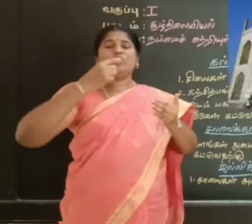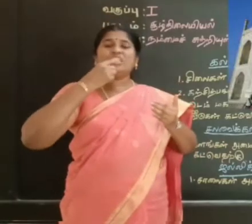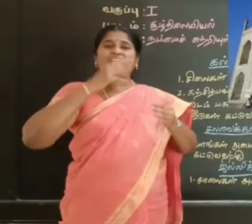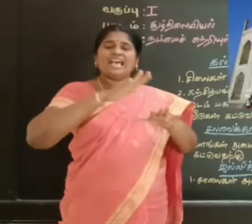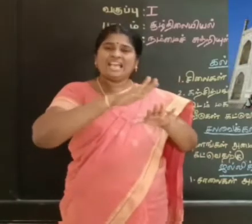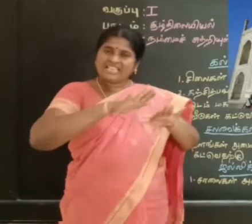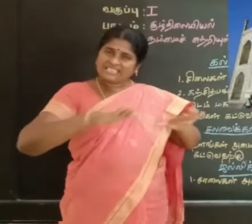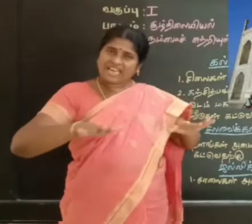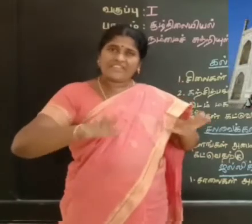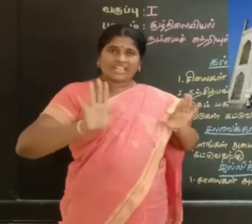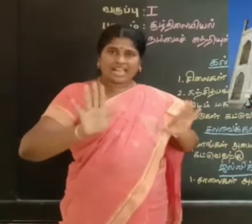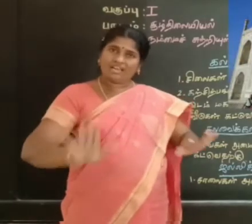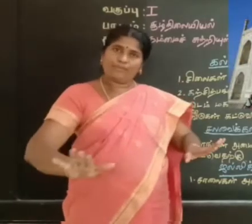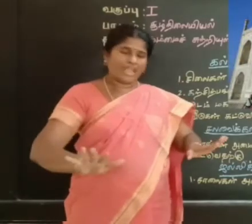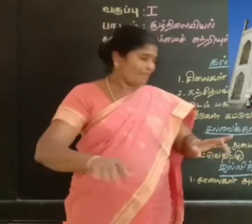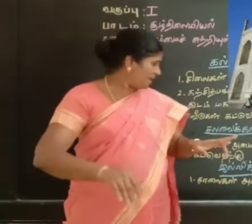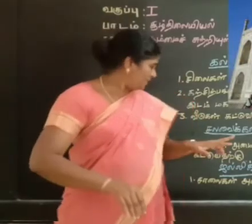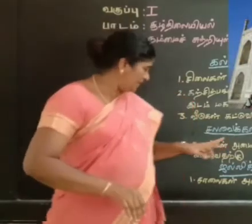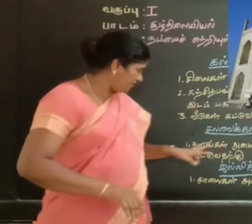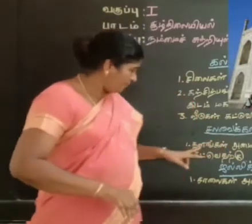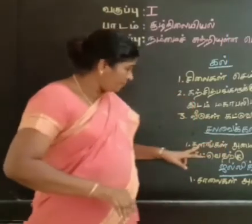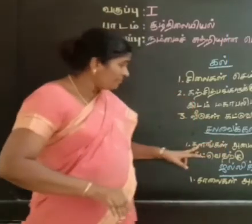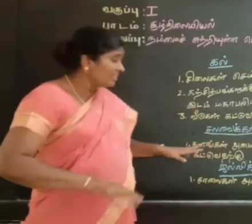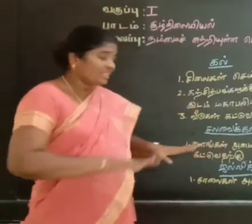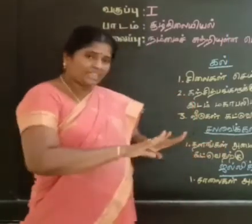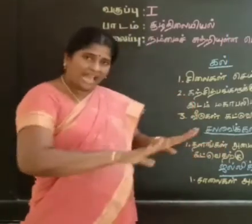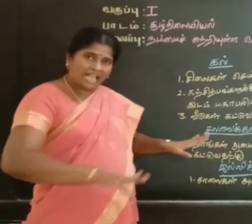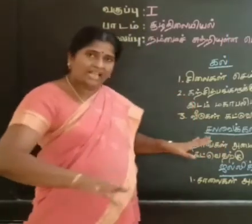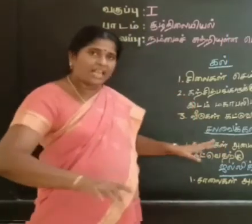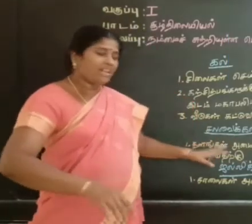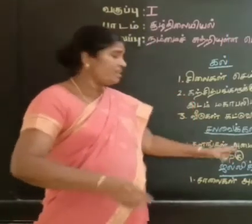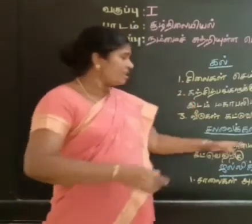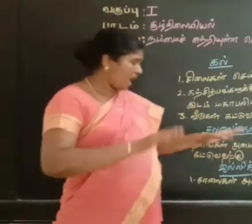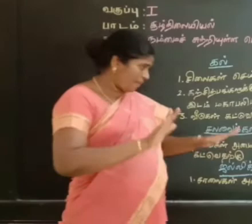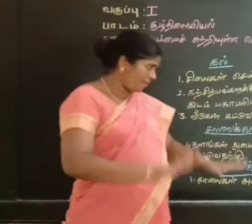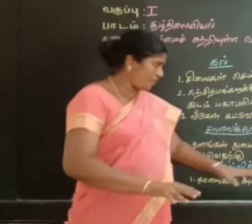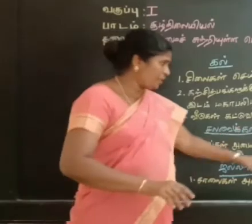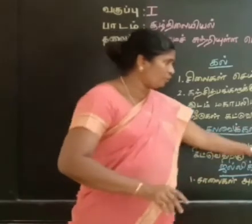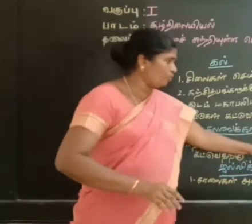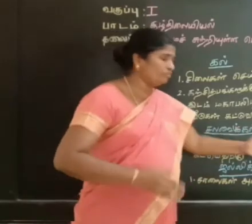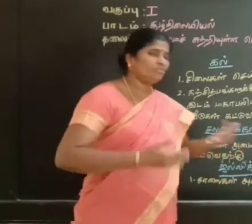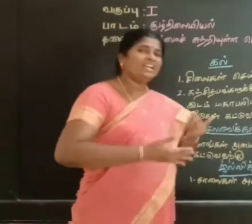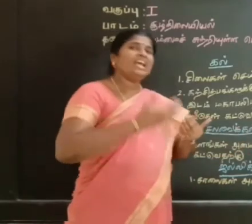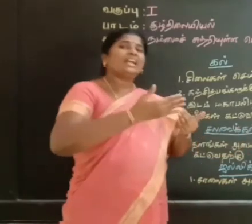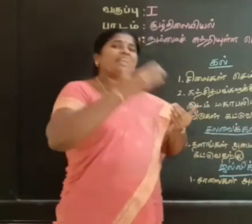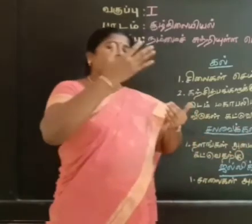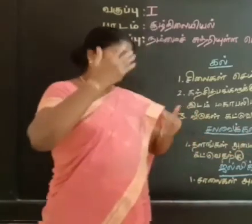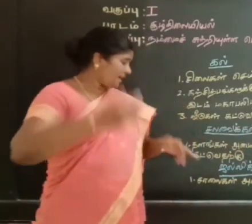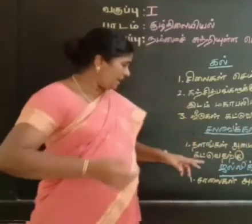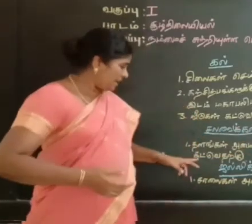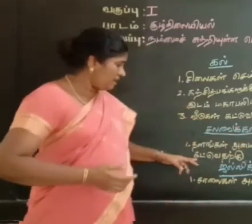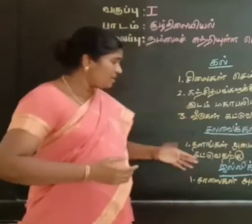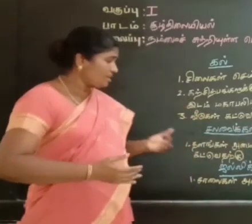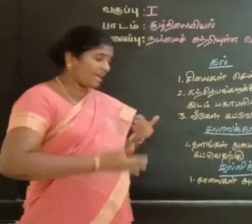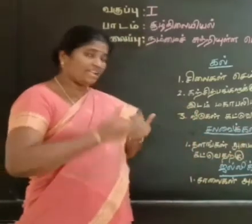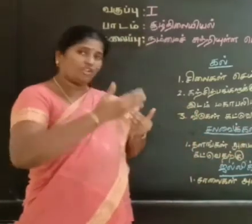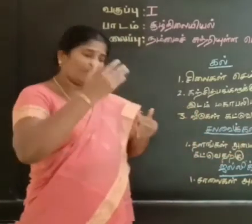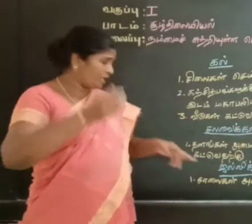இந்த சலவைக்கல் பயன்படுது. தளங்கள் அமைப்பதற்கும் கட்டிடங்கள்